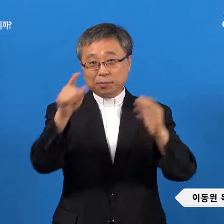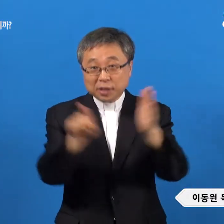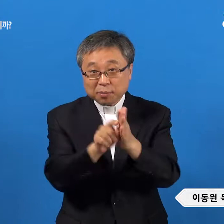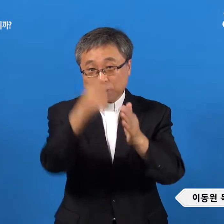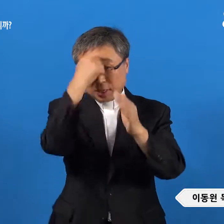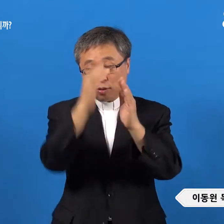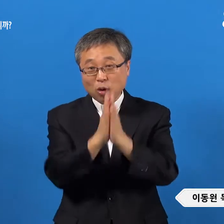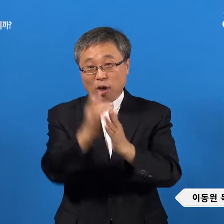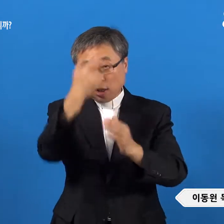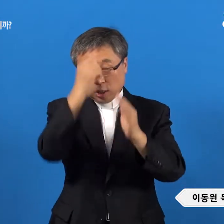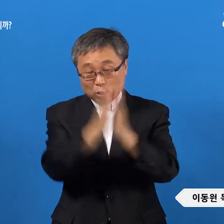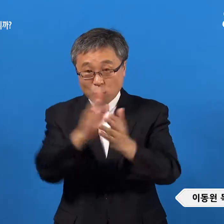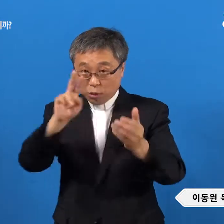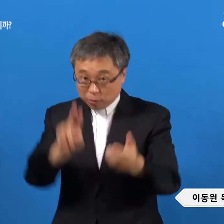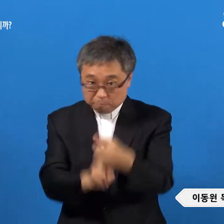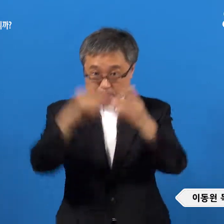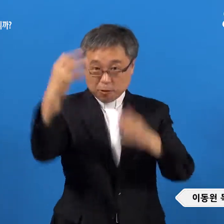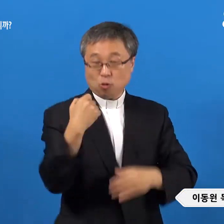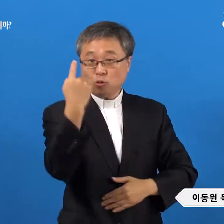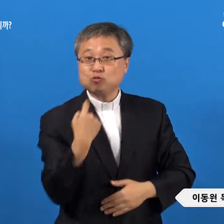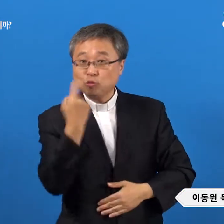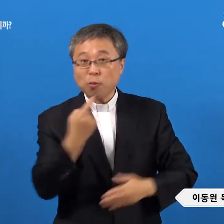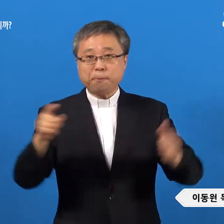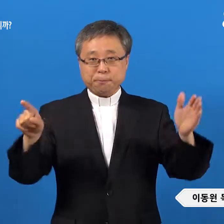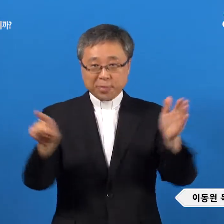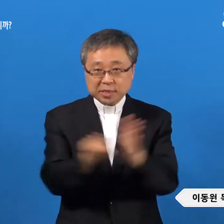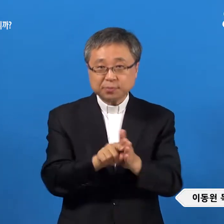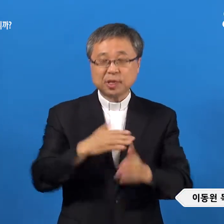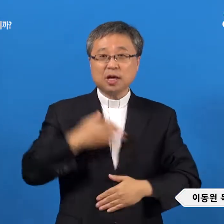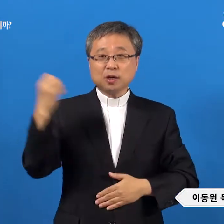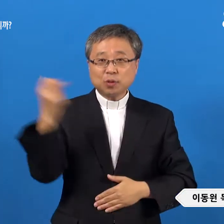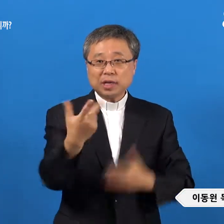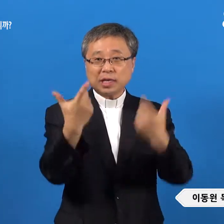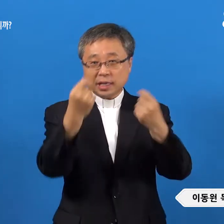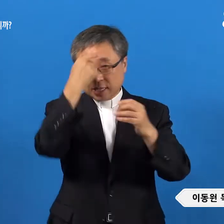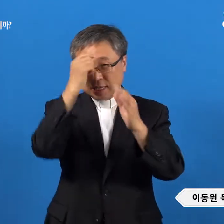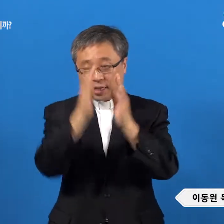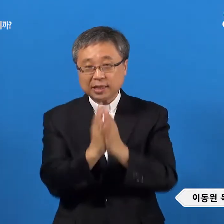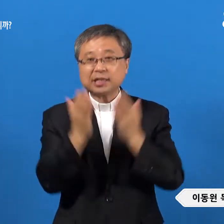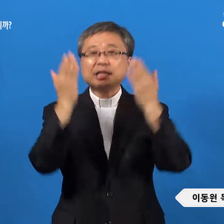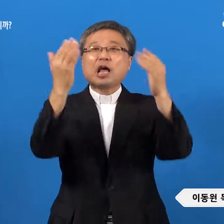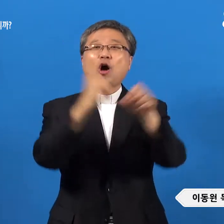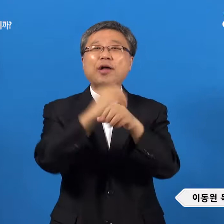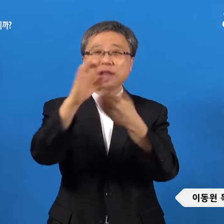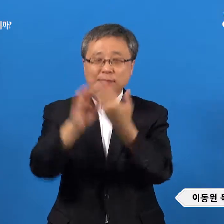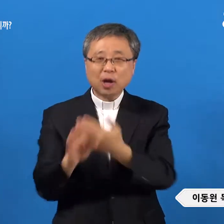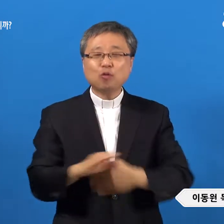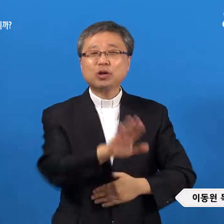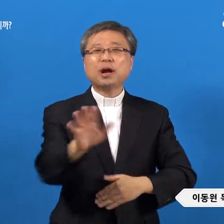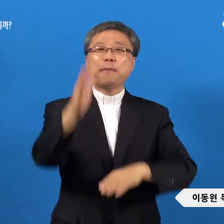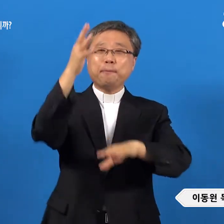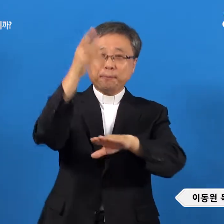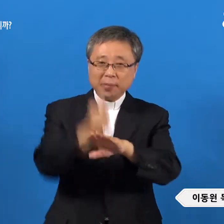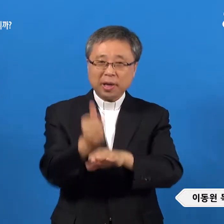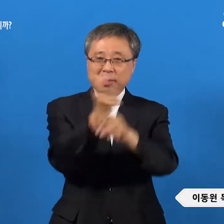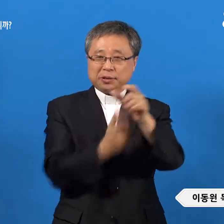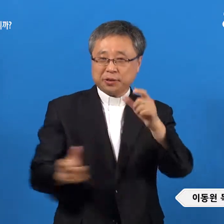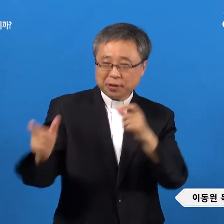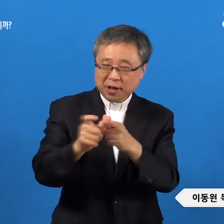기도가 기도의 기적을 가져올 줄로 믿습니다. 그리고 이런 기도를 드린다면 우리는 마침내 더욱